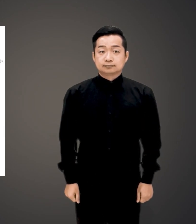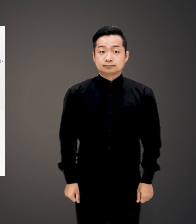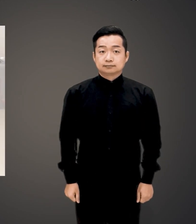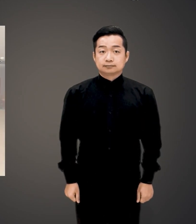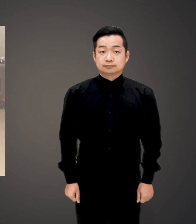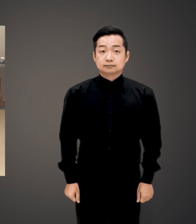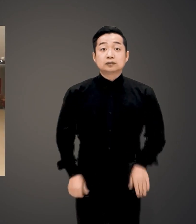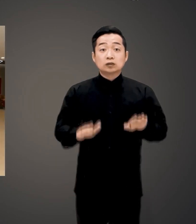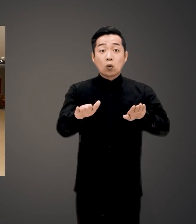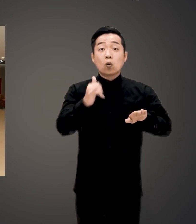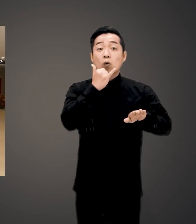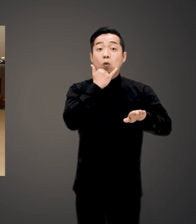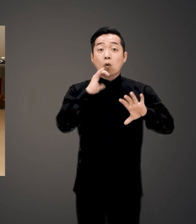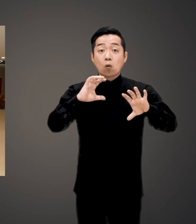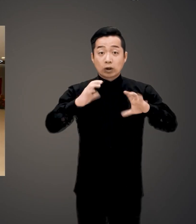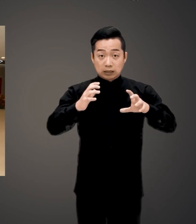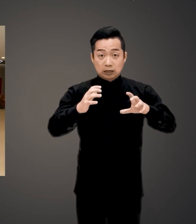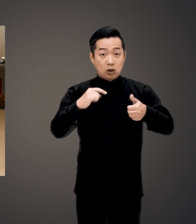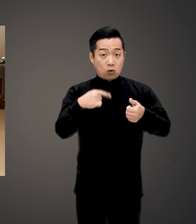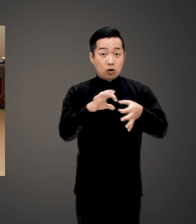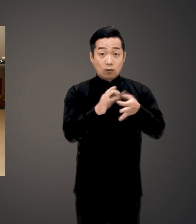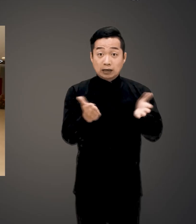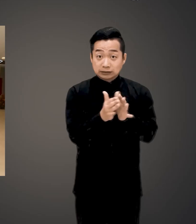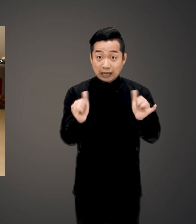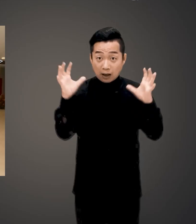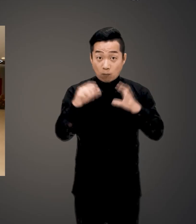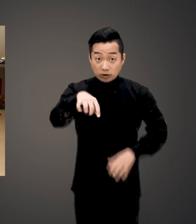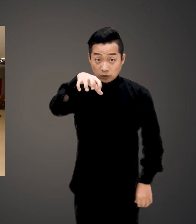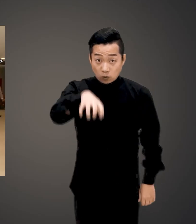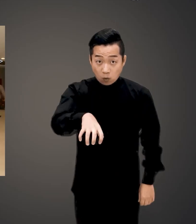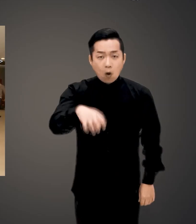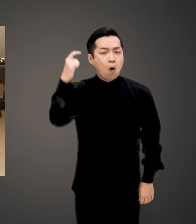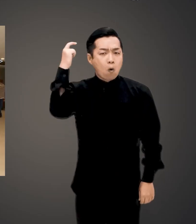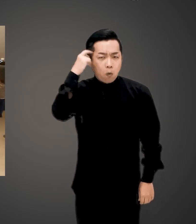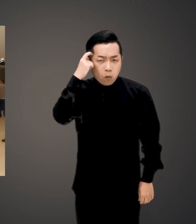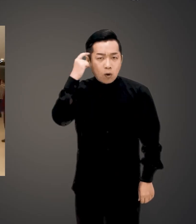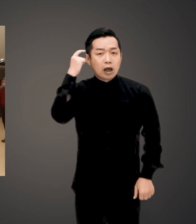Ich werde ja zum Optimismus referieren. Wir haben dazu Forschung gemacht. Und jetzt können Sie natürlich